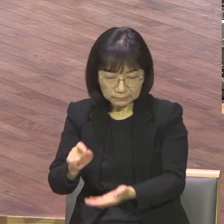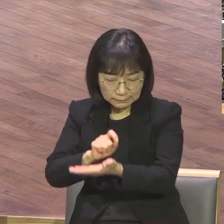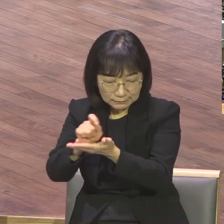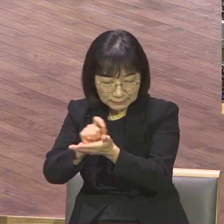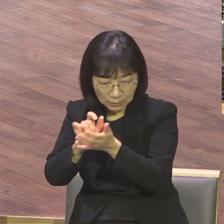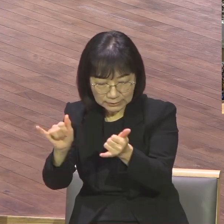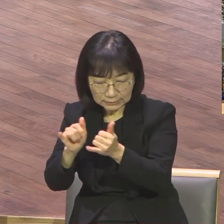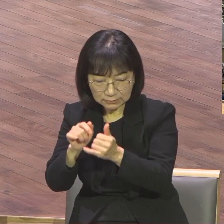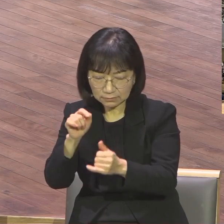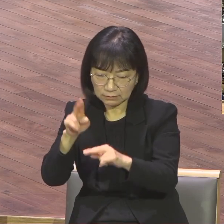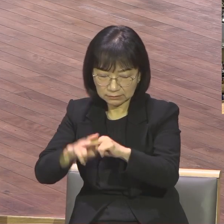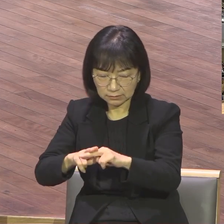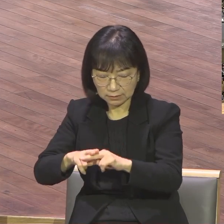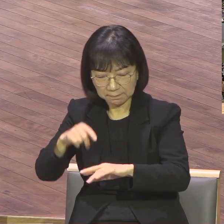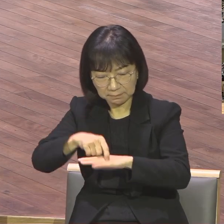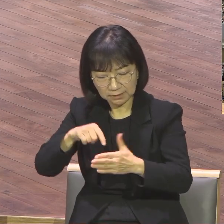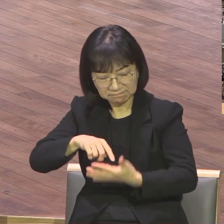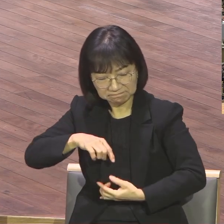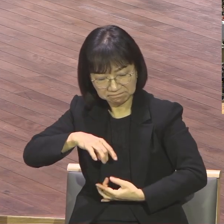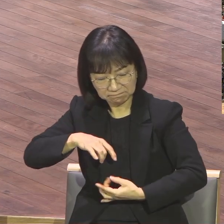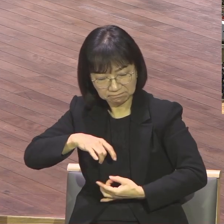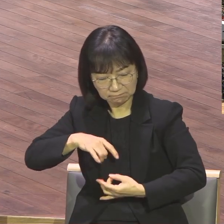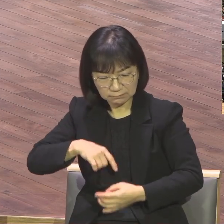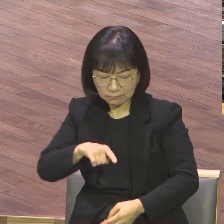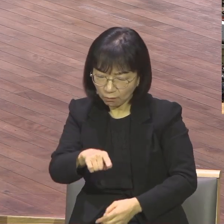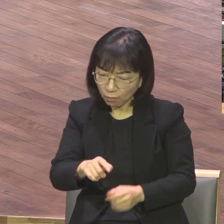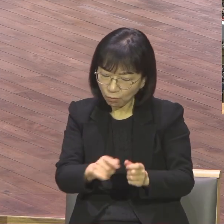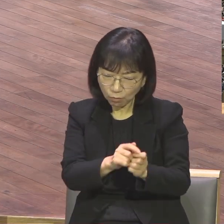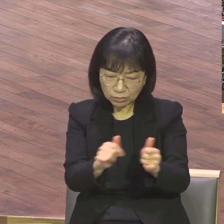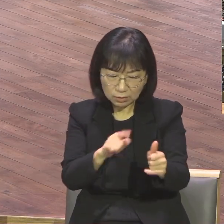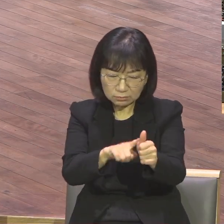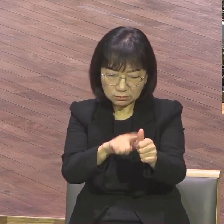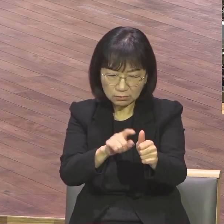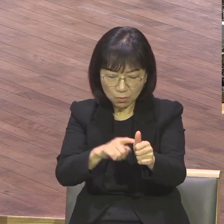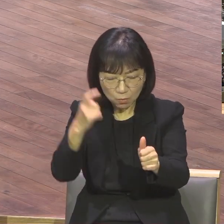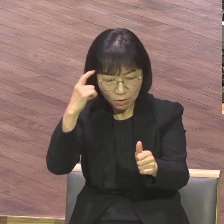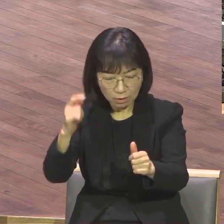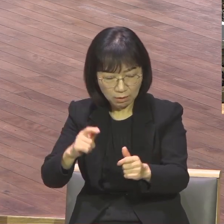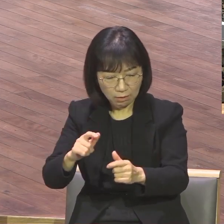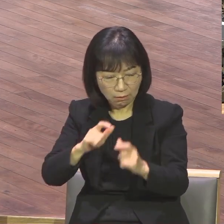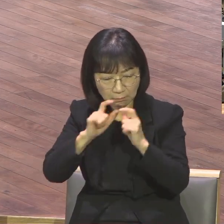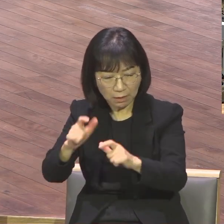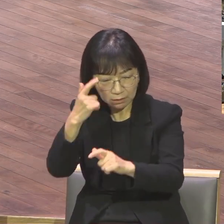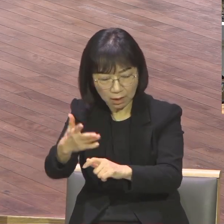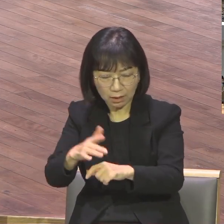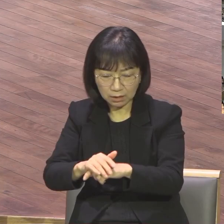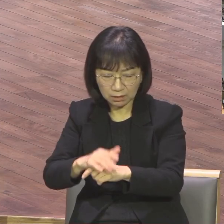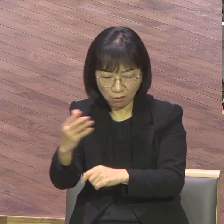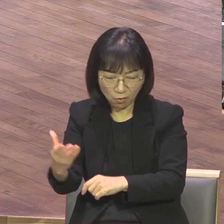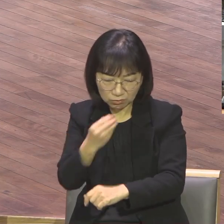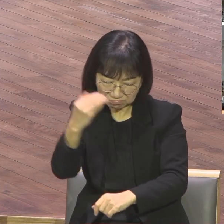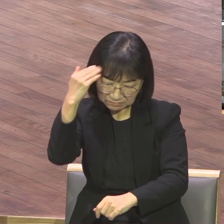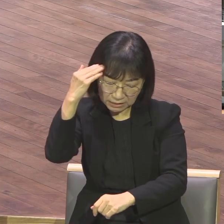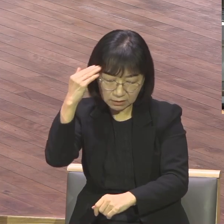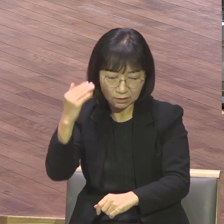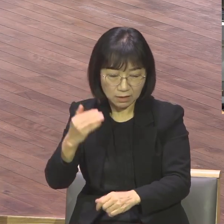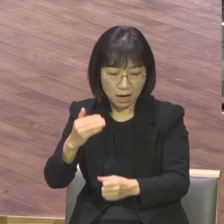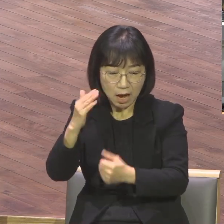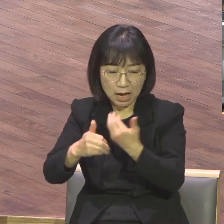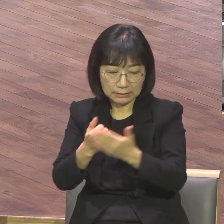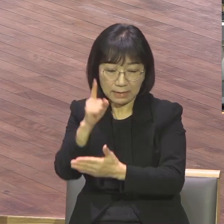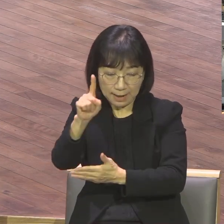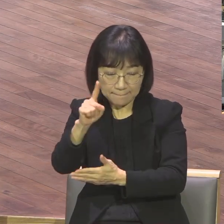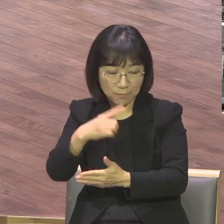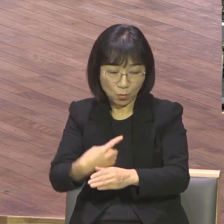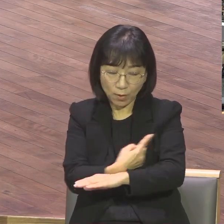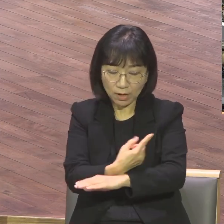어떤 서기관들이 거기 앉아서 마음에 생각하기를 이 사람이 어찌 이렇게 말하는가 신성모독이로다 오직 하나님 한 분